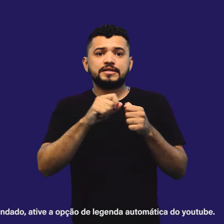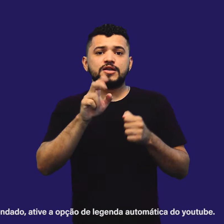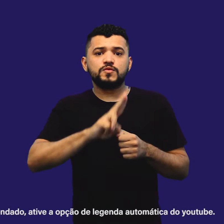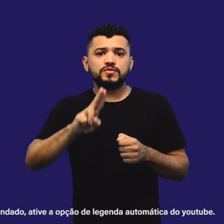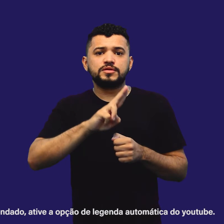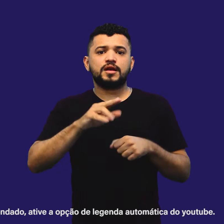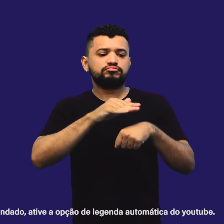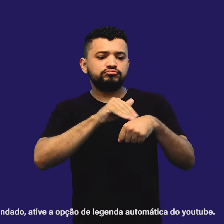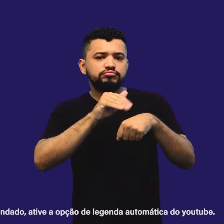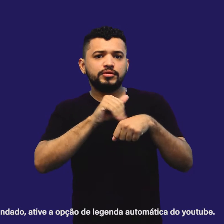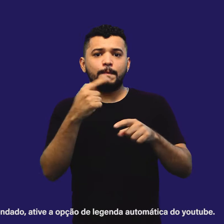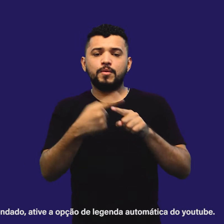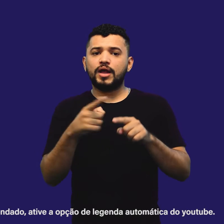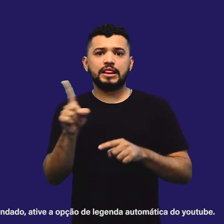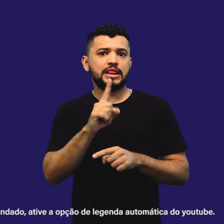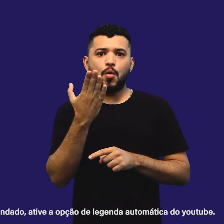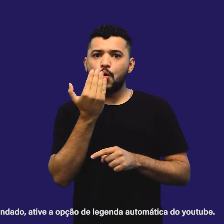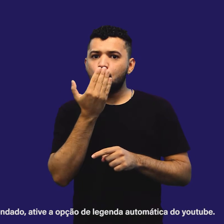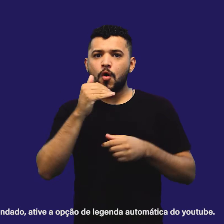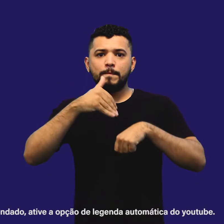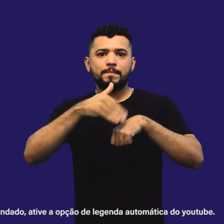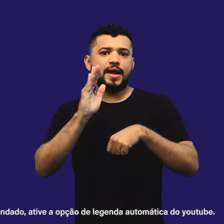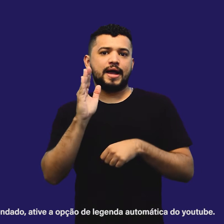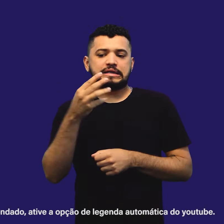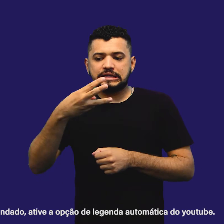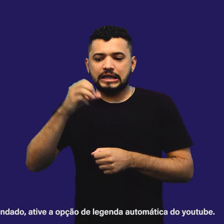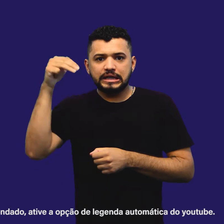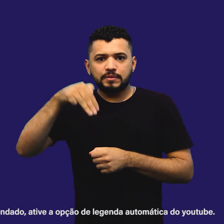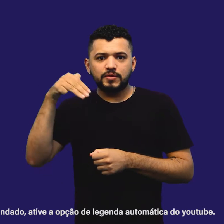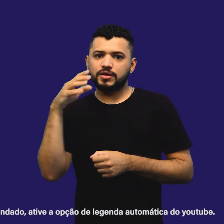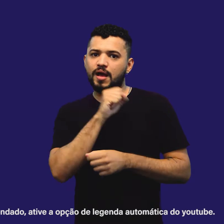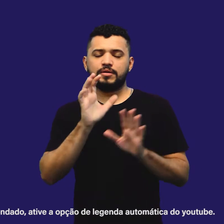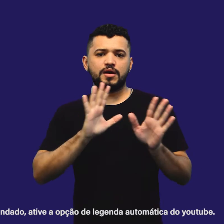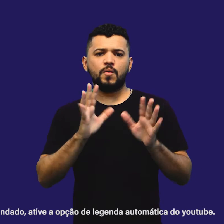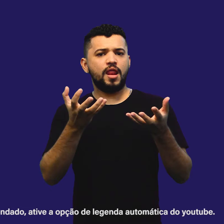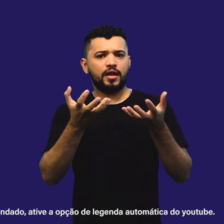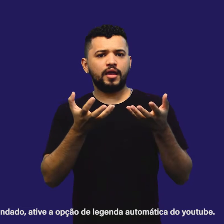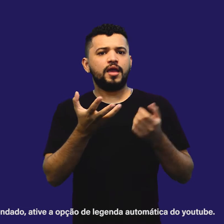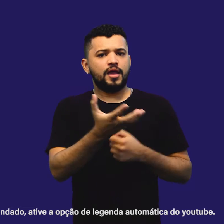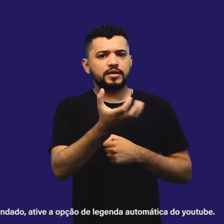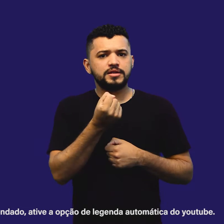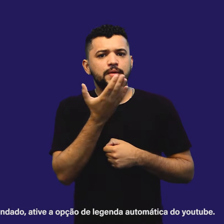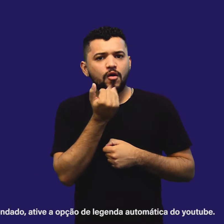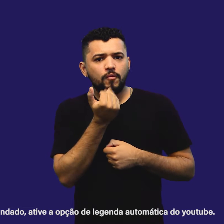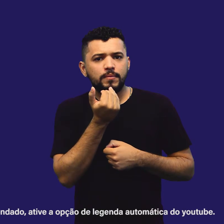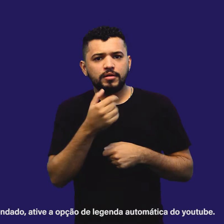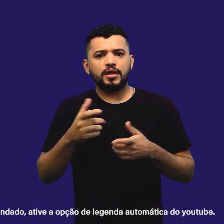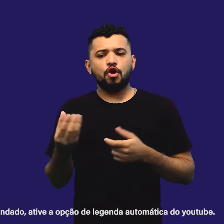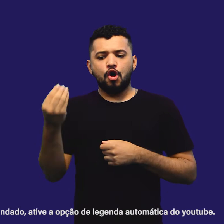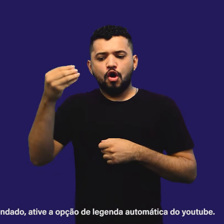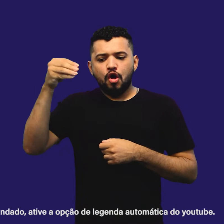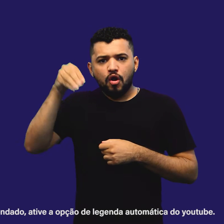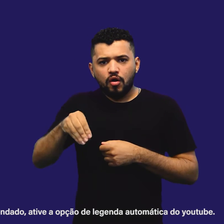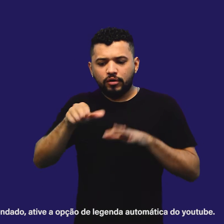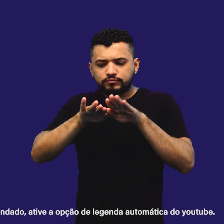porque ela não está mais almoçando em meia hora ou passar por um self-service na rua. Ela pega essa marmita e serve à mesa para